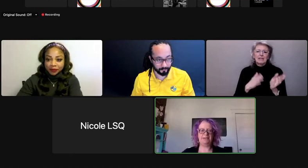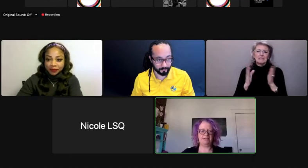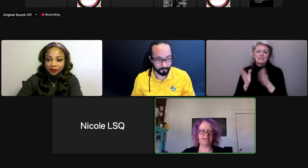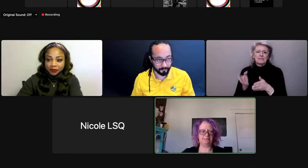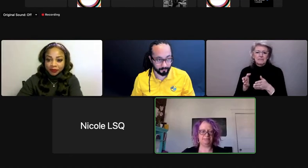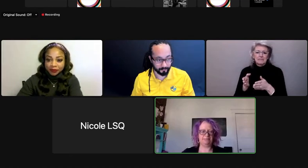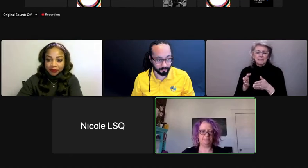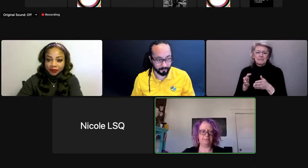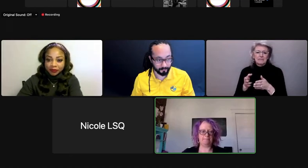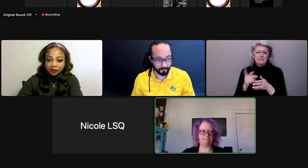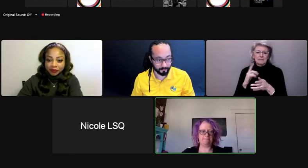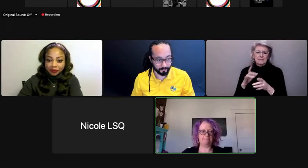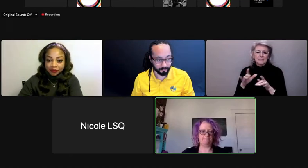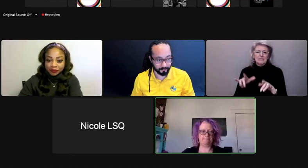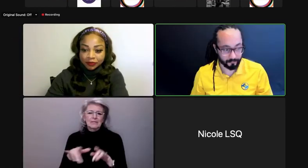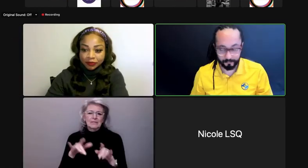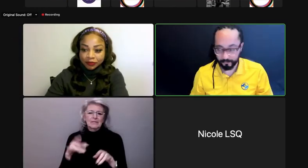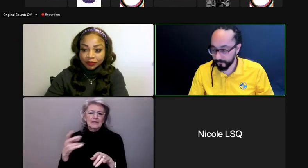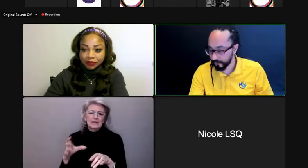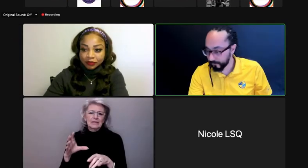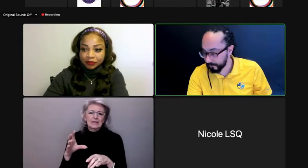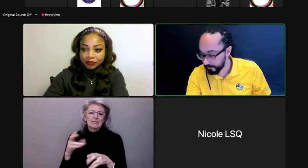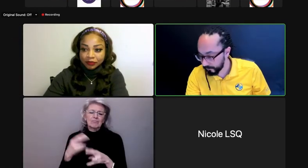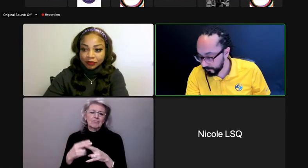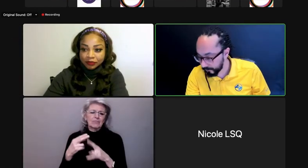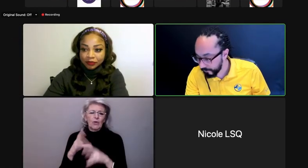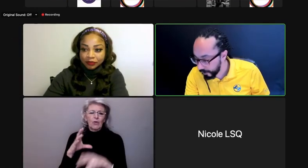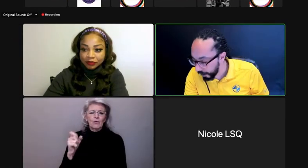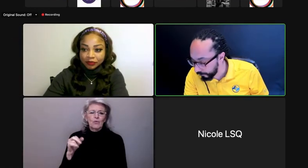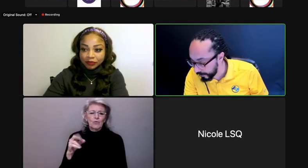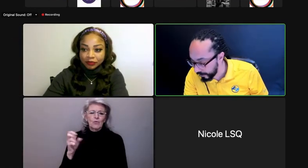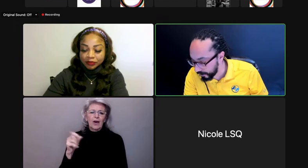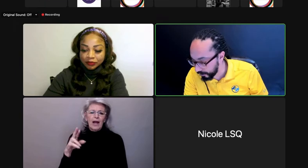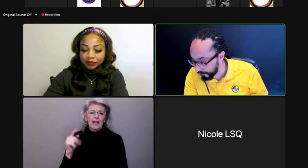l'enregistrement de courage. Merci beaucoup.